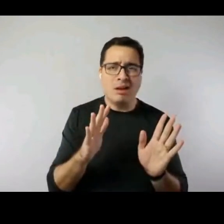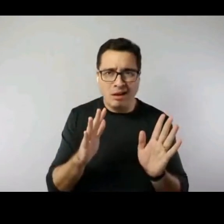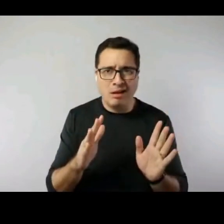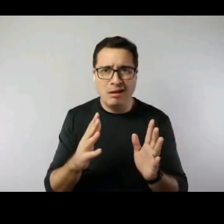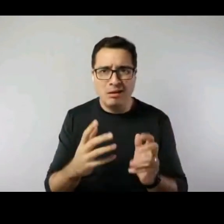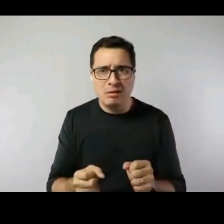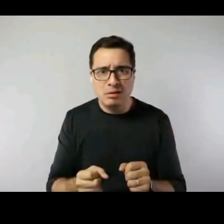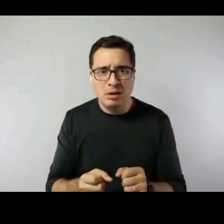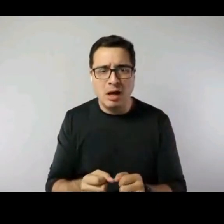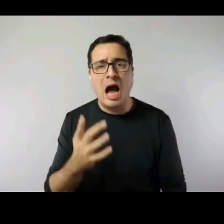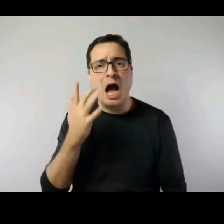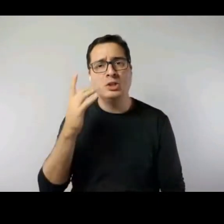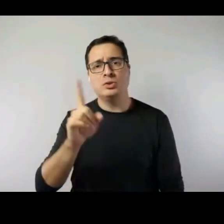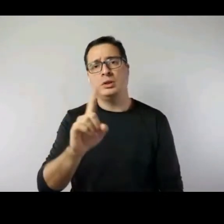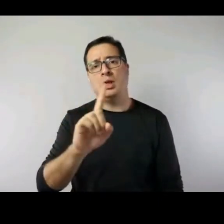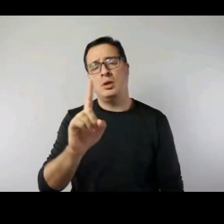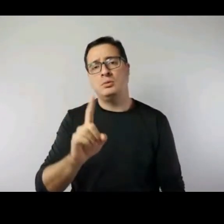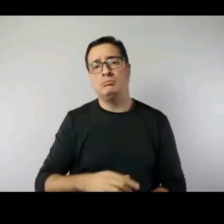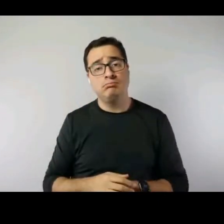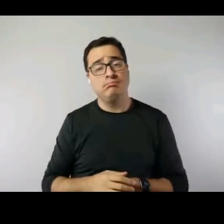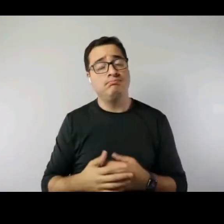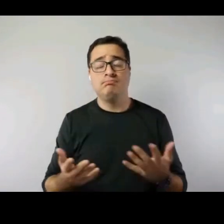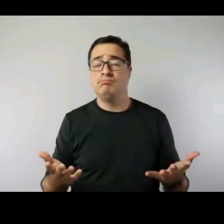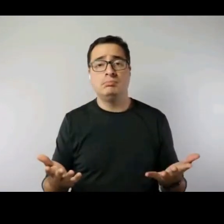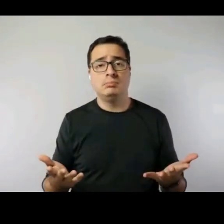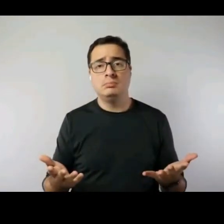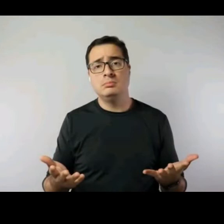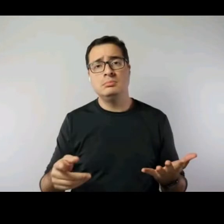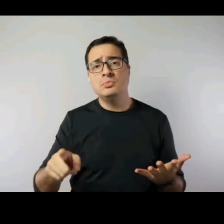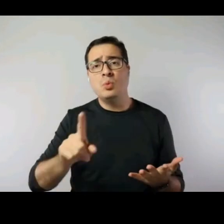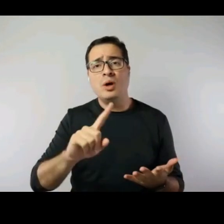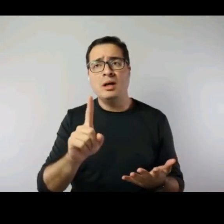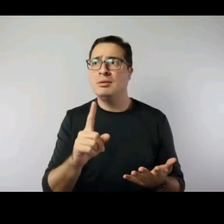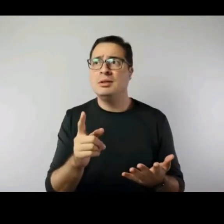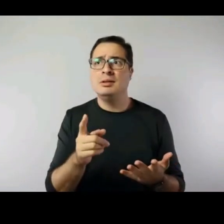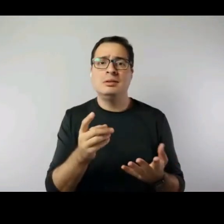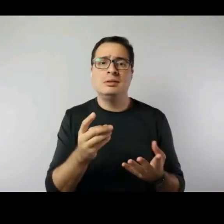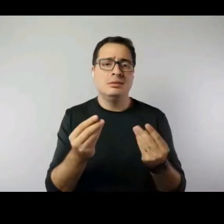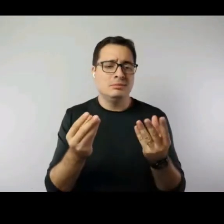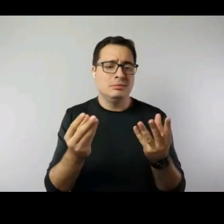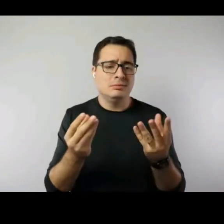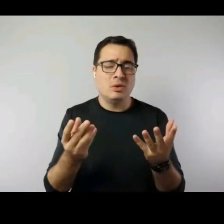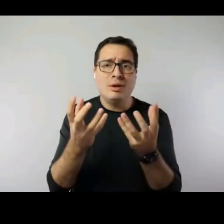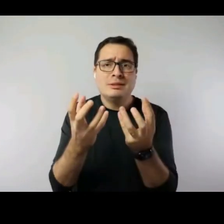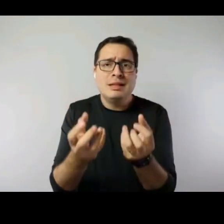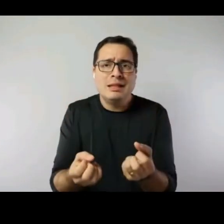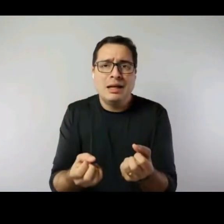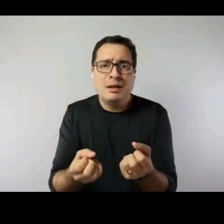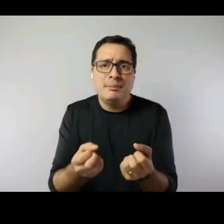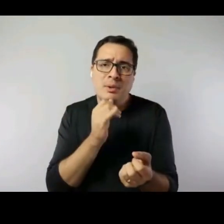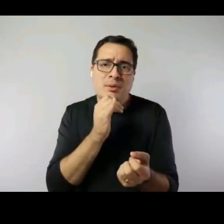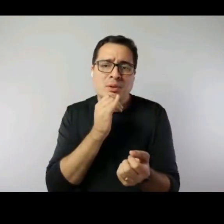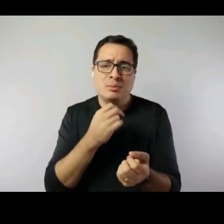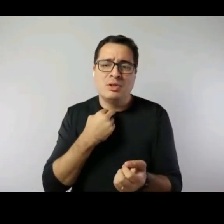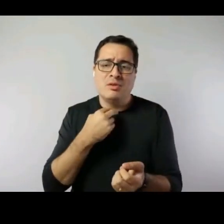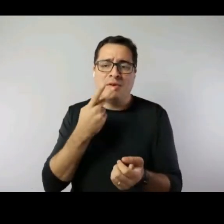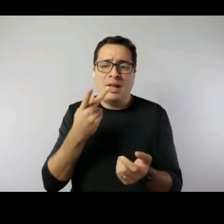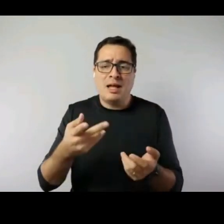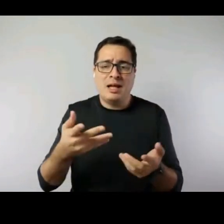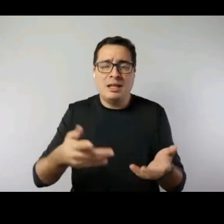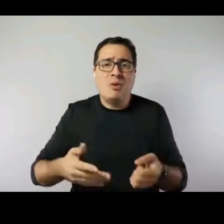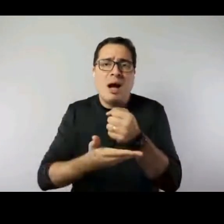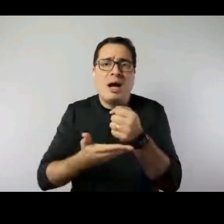Acho que não. Né? Minimamente isso não é nem mesmo aceitável, não deveria estar falando o básico